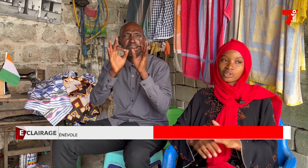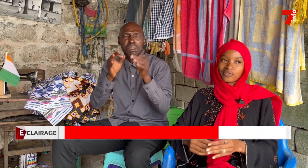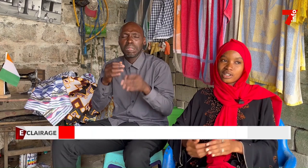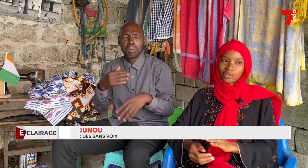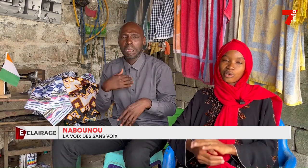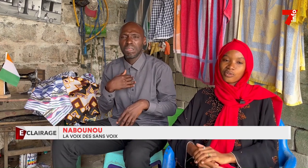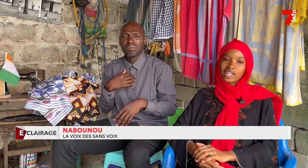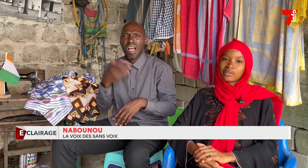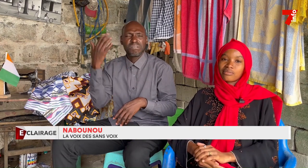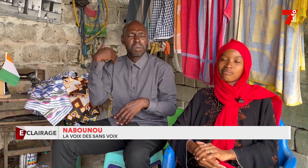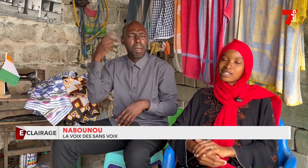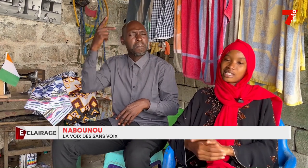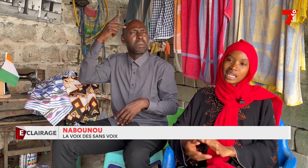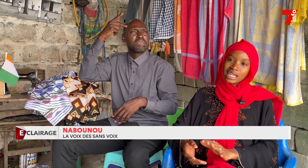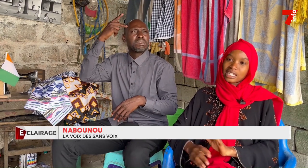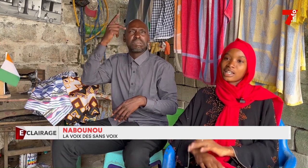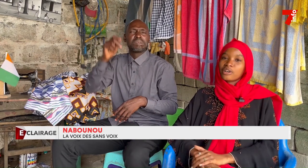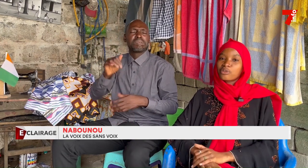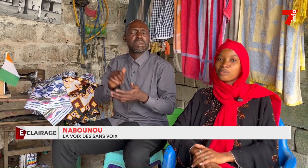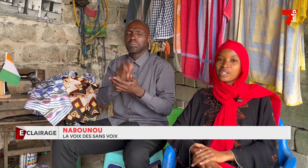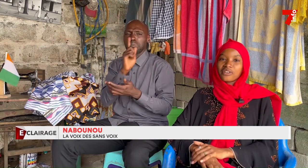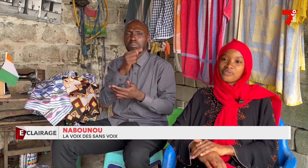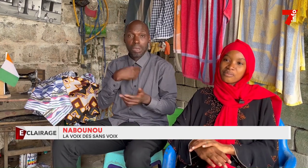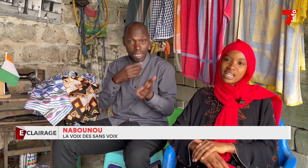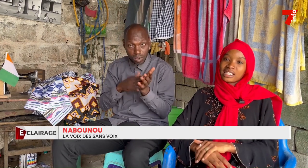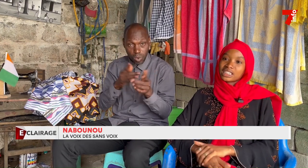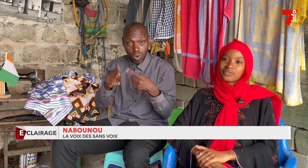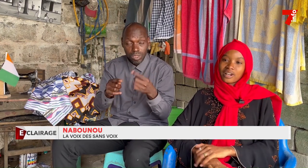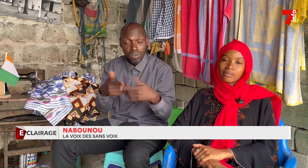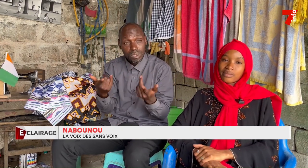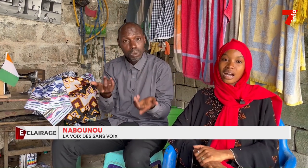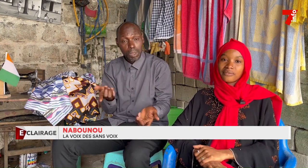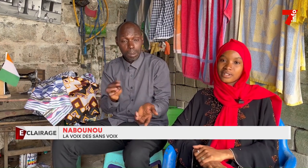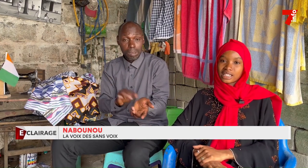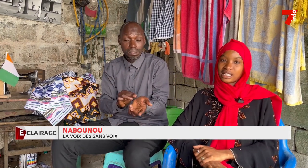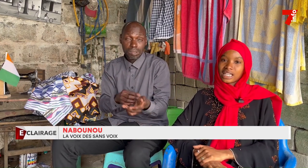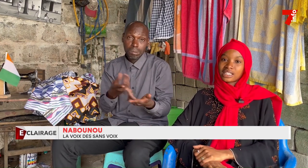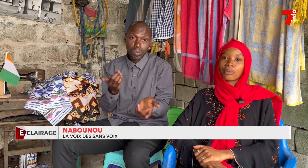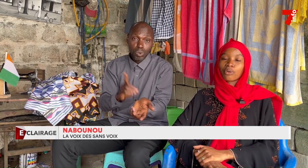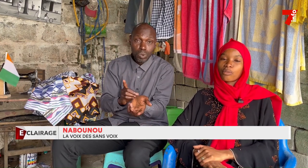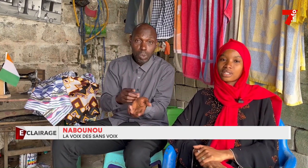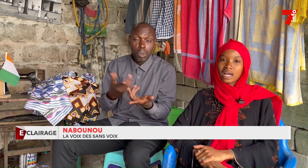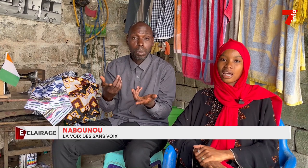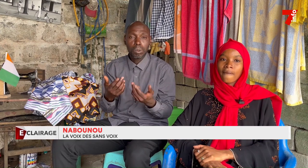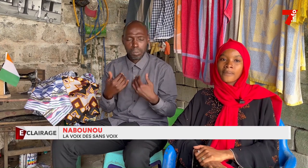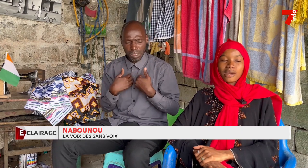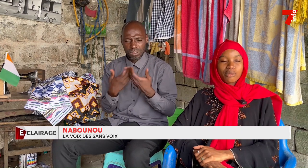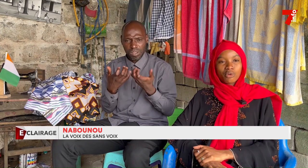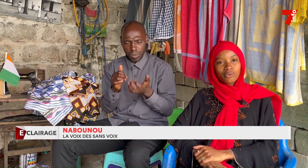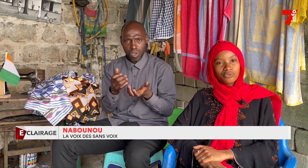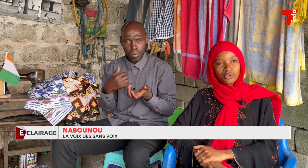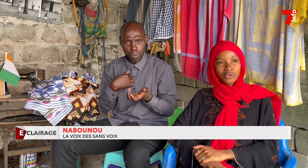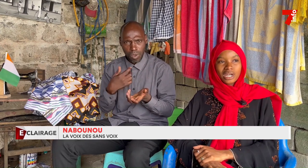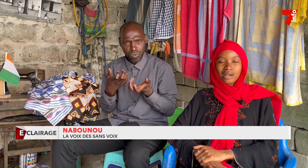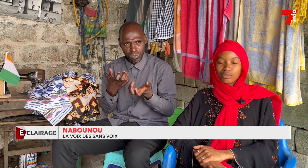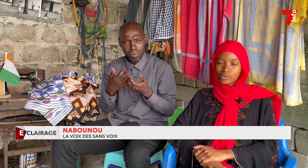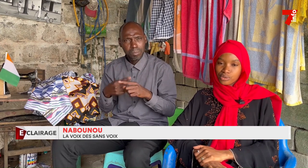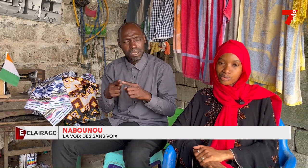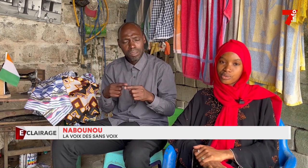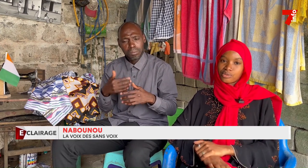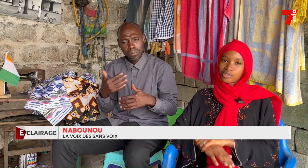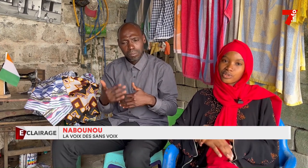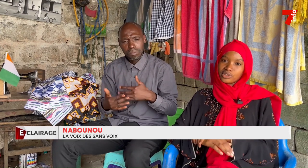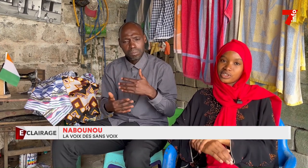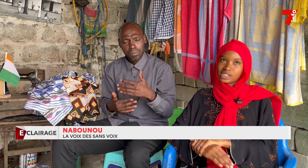on va à l'école, on veut être médecin, infirmière, sage-femme. Avant,'était un peu comme ça. Mais au fur et à